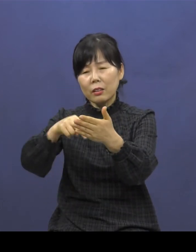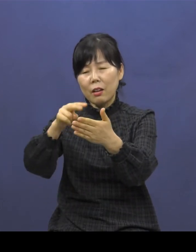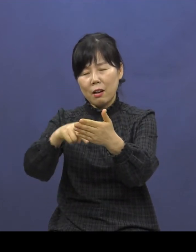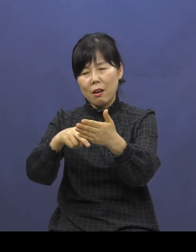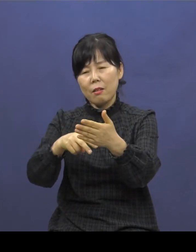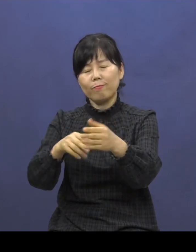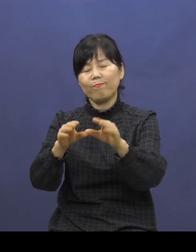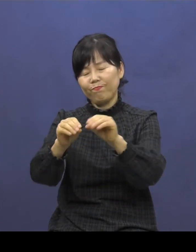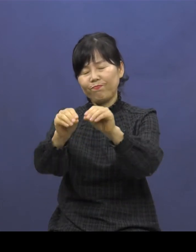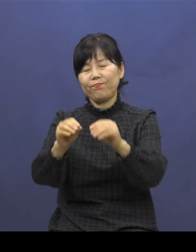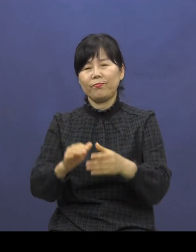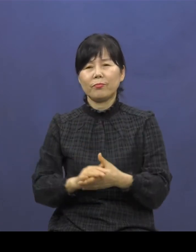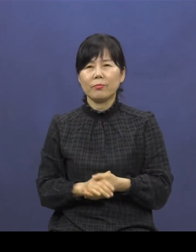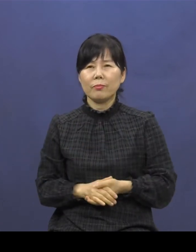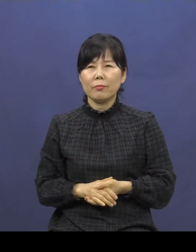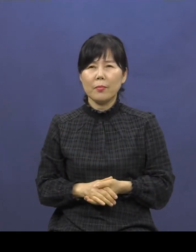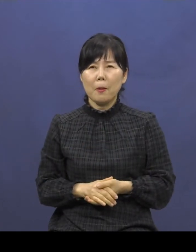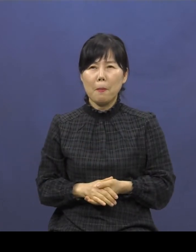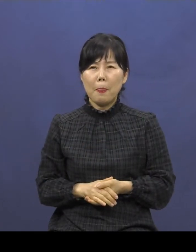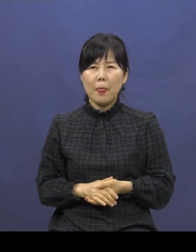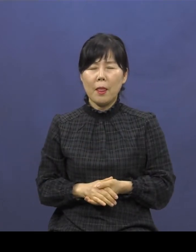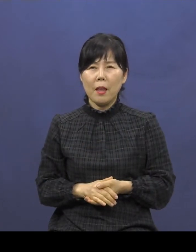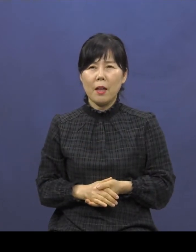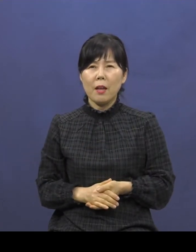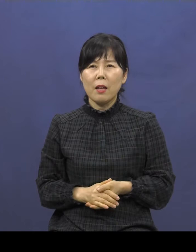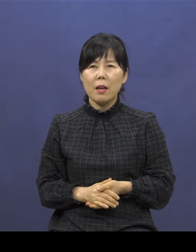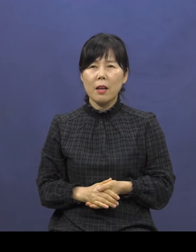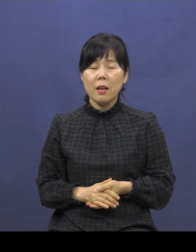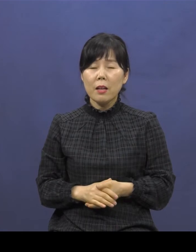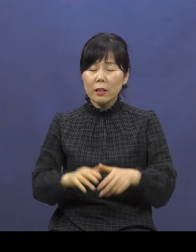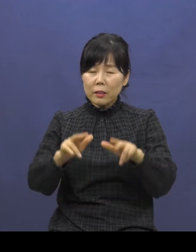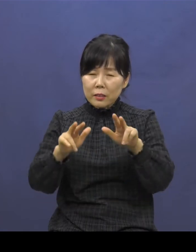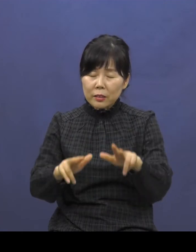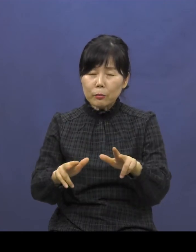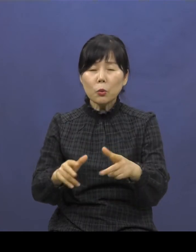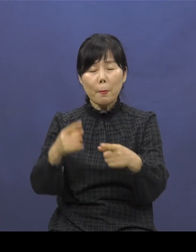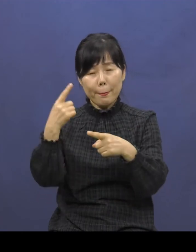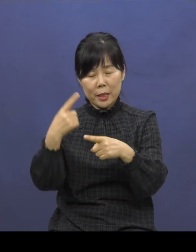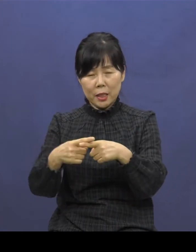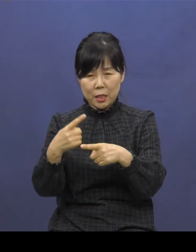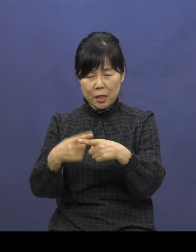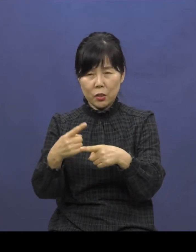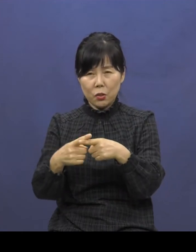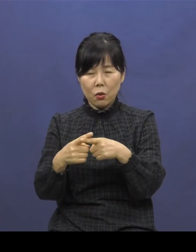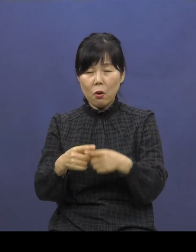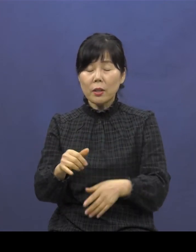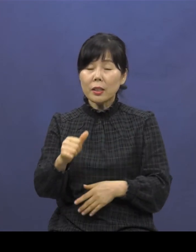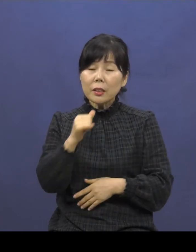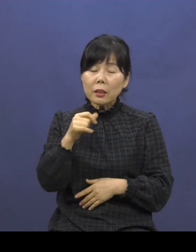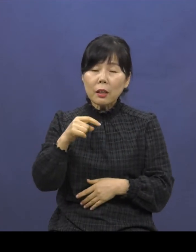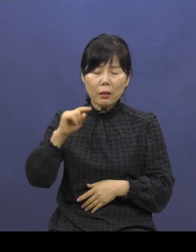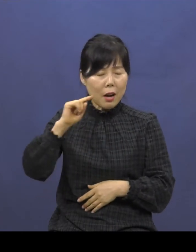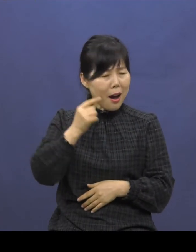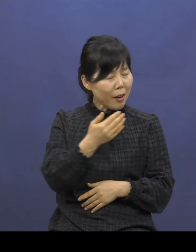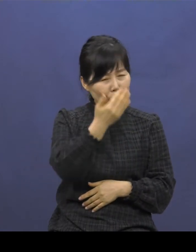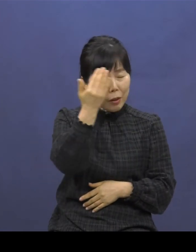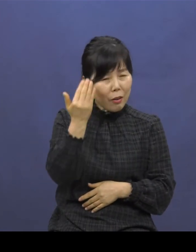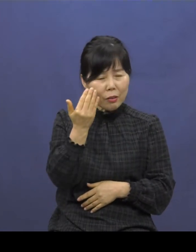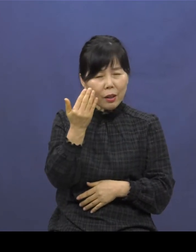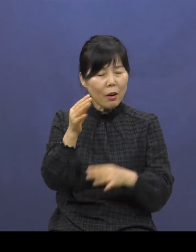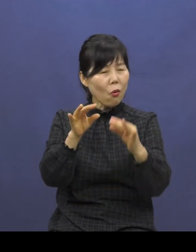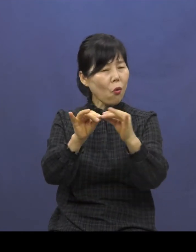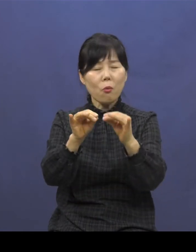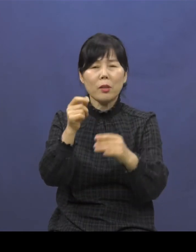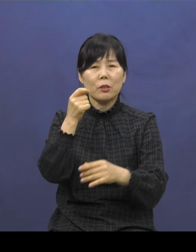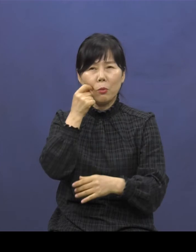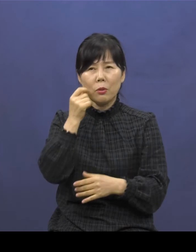저한테 꽤 큰 사건이었어요. 하지만 그 신념은 지금도 변함이 없습니다. 어떤 경우에도